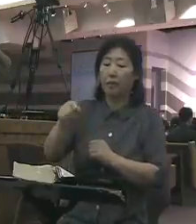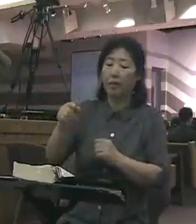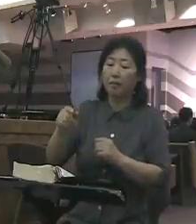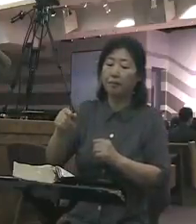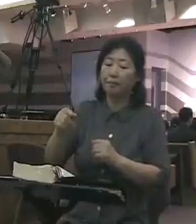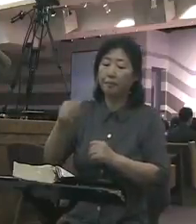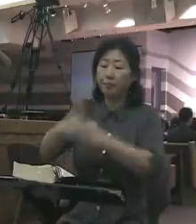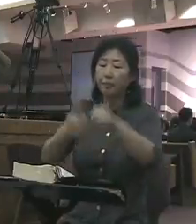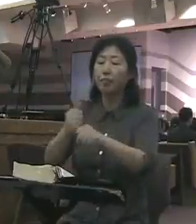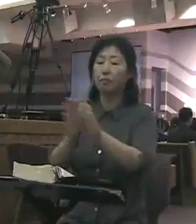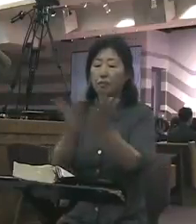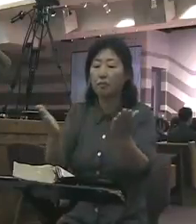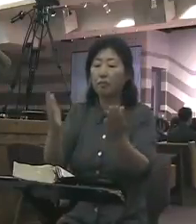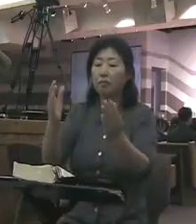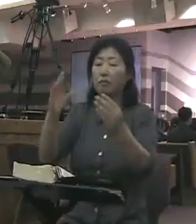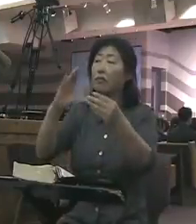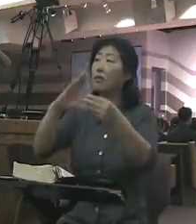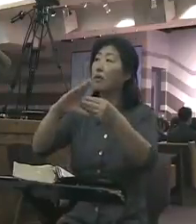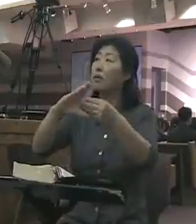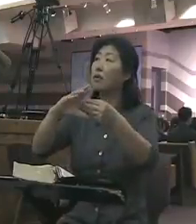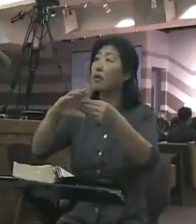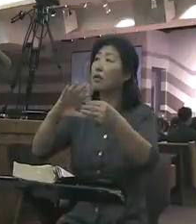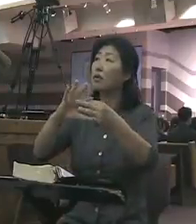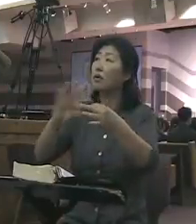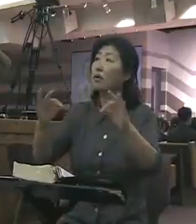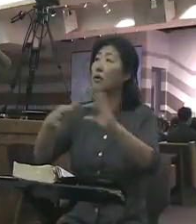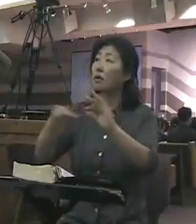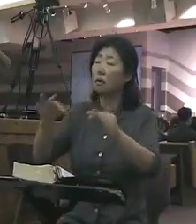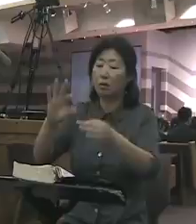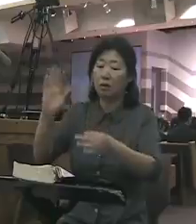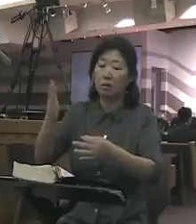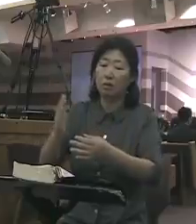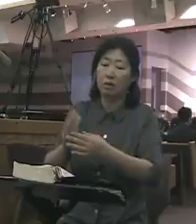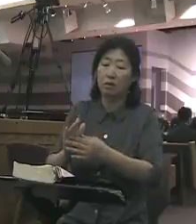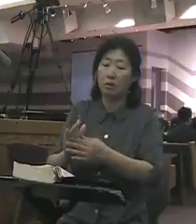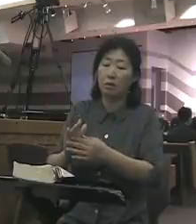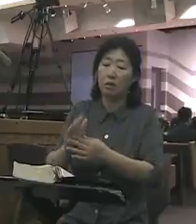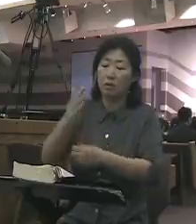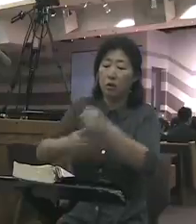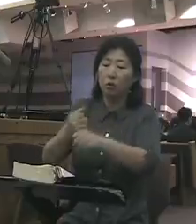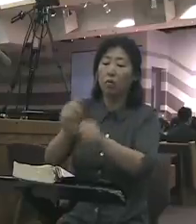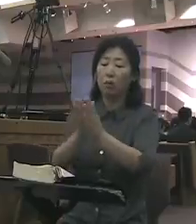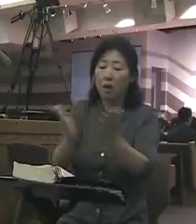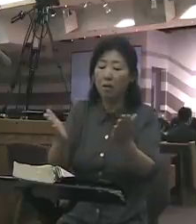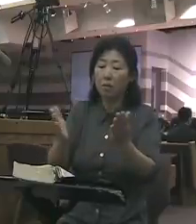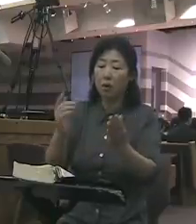스토리인데, 하나님께서 이 아브라함의 이 스토리를 성경 말씀에 왜 허락하신 것입니까?